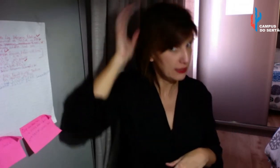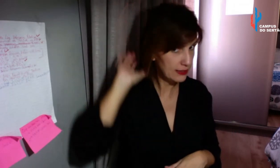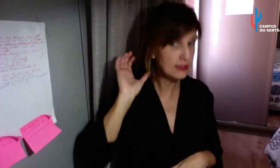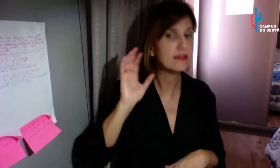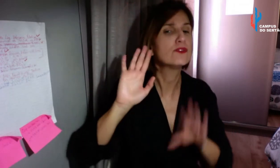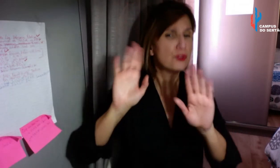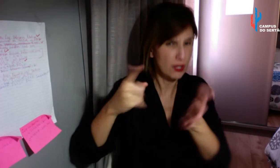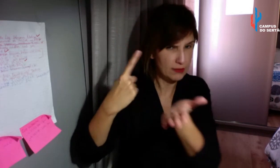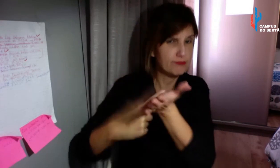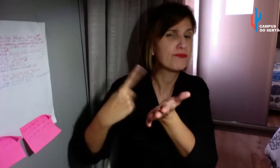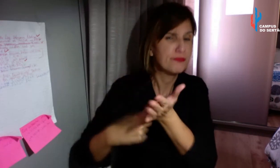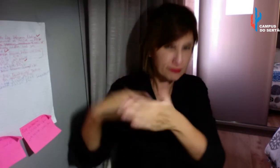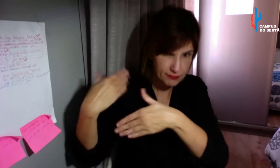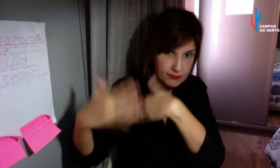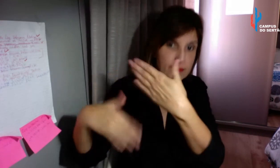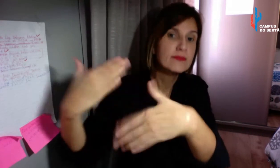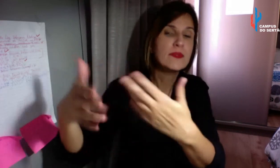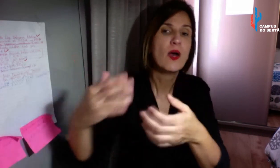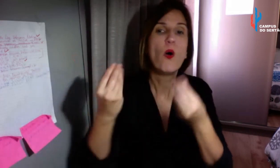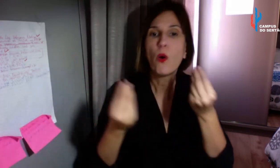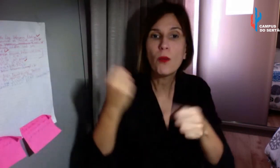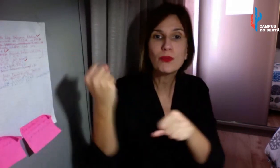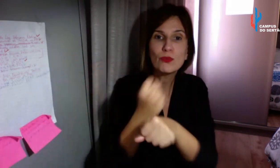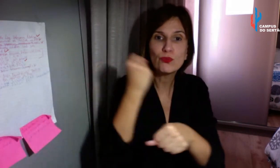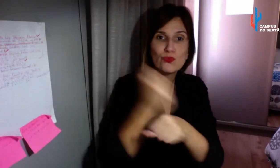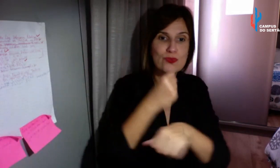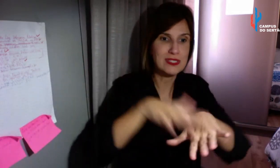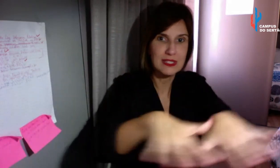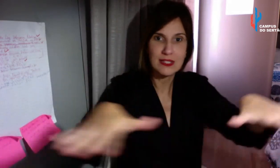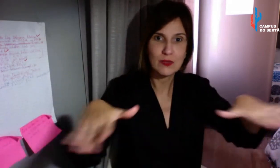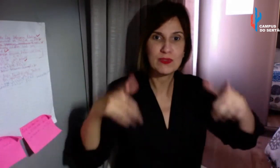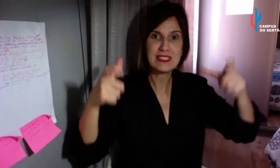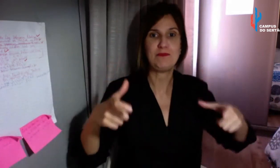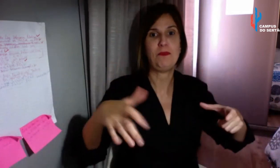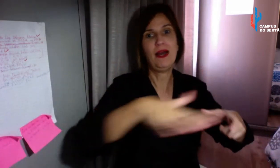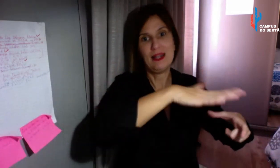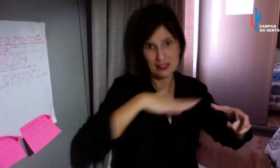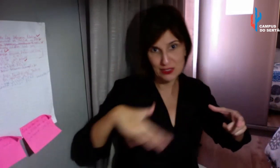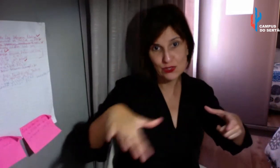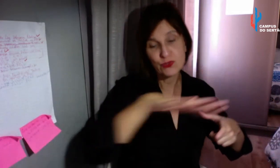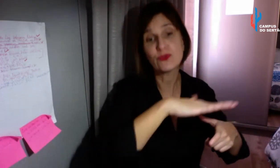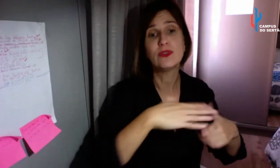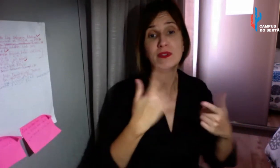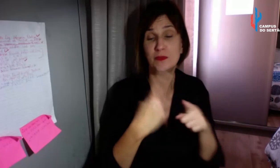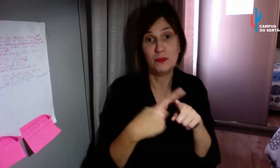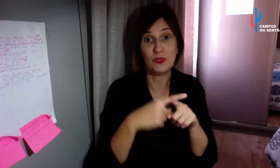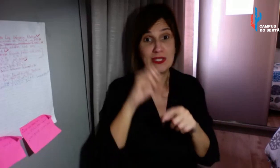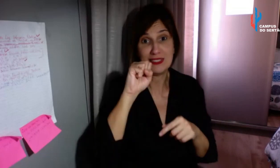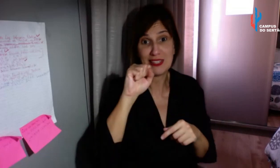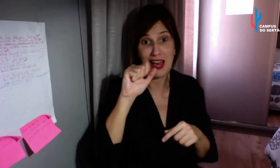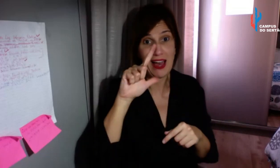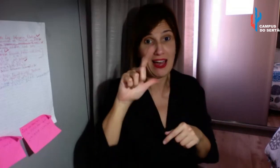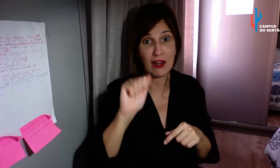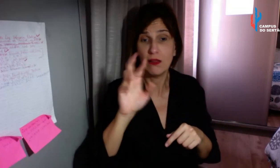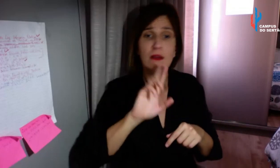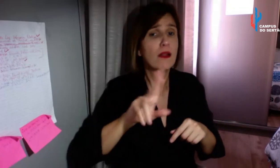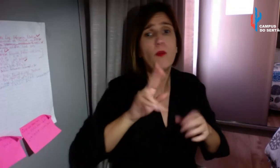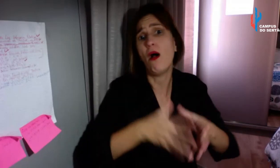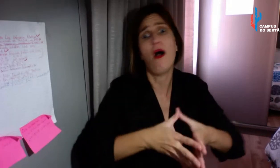Ainda não temos um regramento tão detalhado, e isso é um compromisso que a própria diretora Crisiane